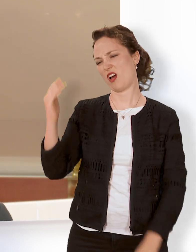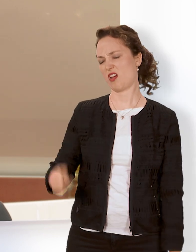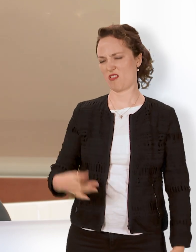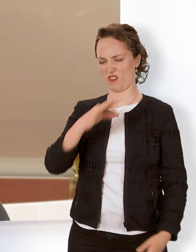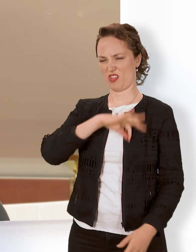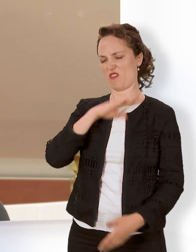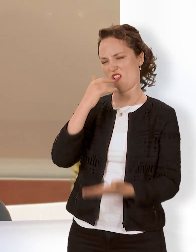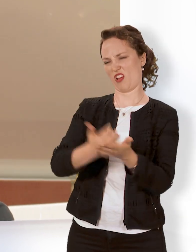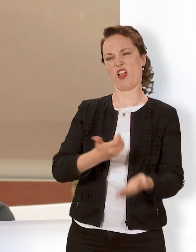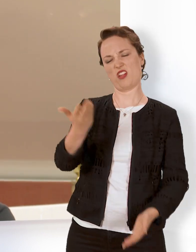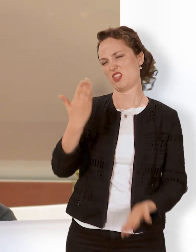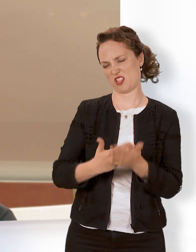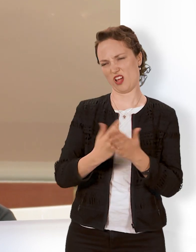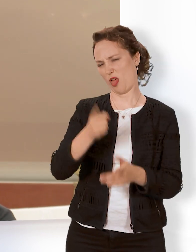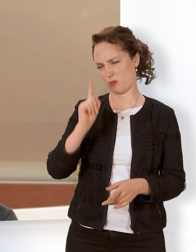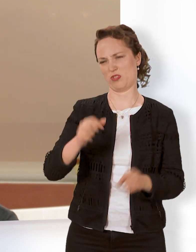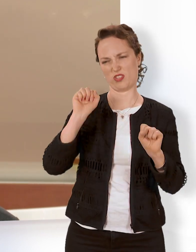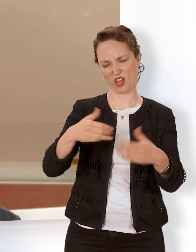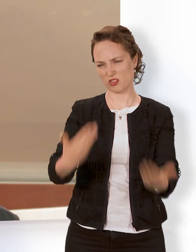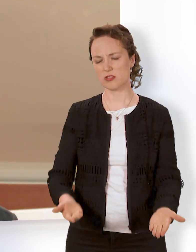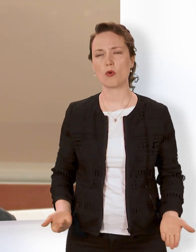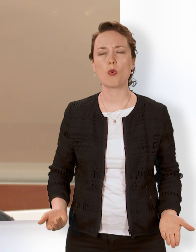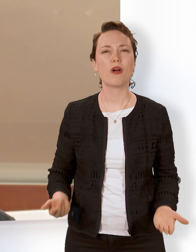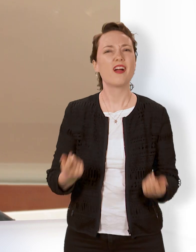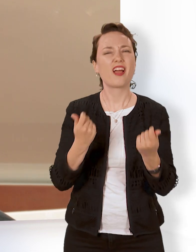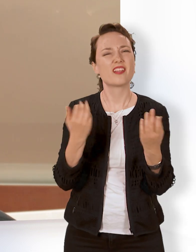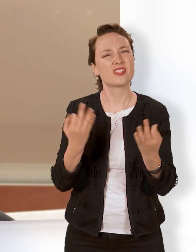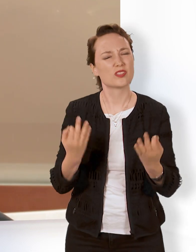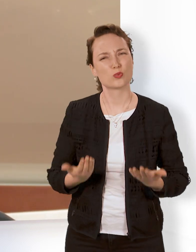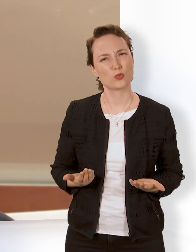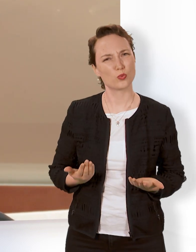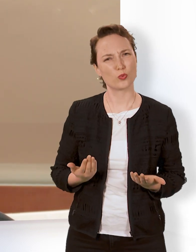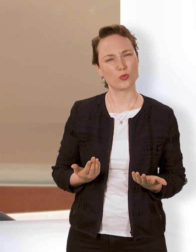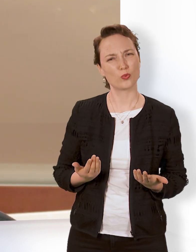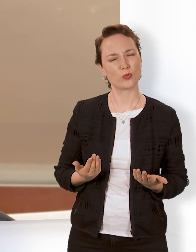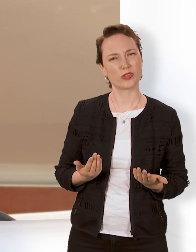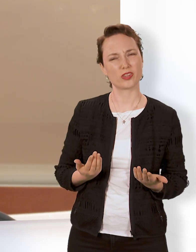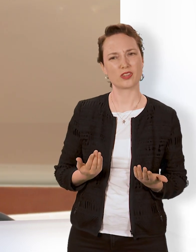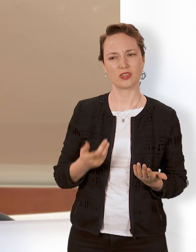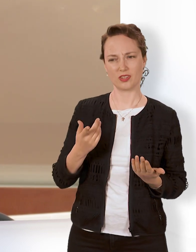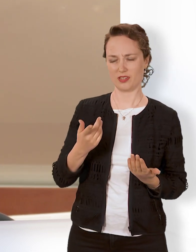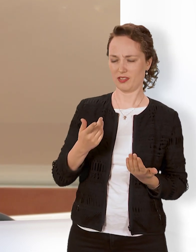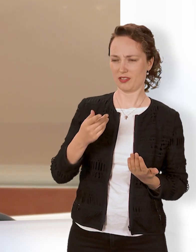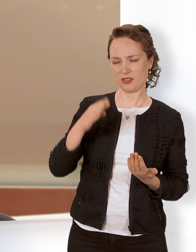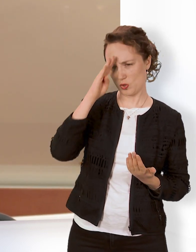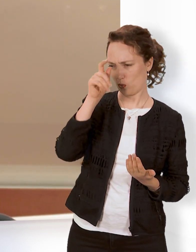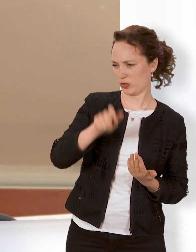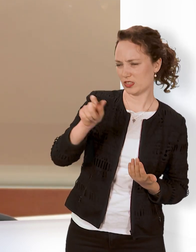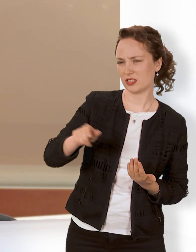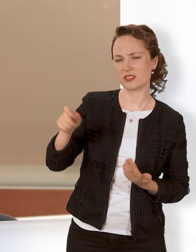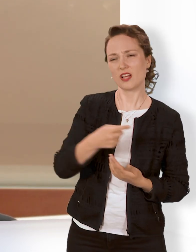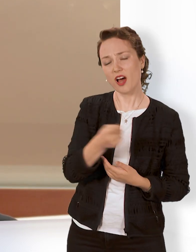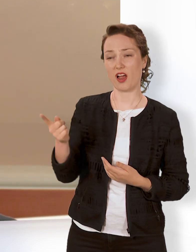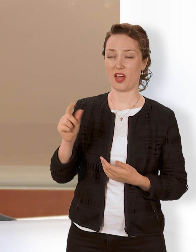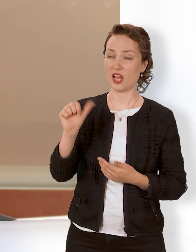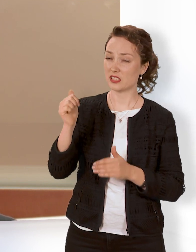verdient so viel Geld und deswegen müsste er das können. Mhm. Nein, das hat mit dem Geld alles nichts zu tun. Ich finde, die Jungs machen alle in